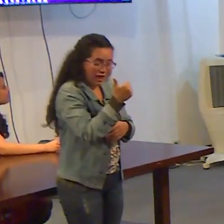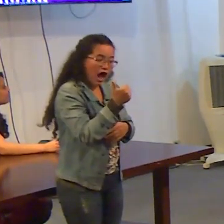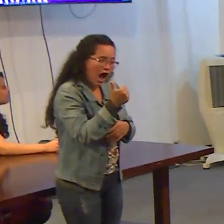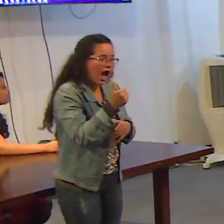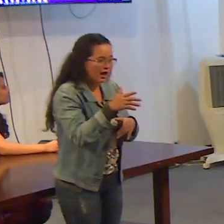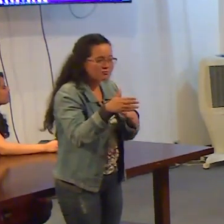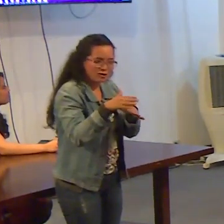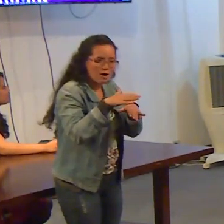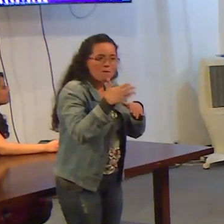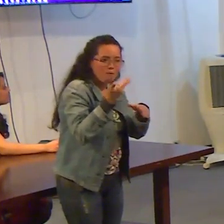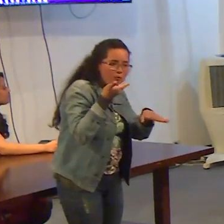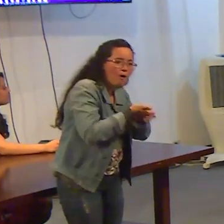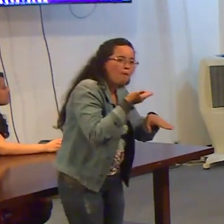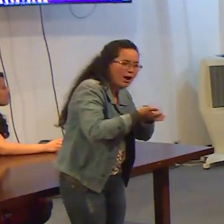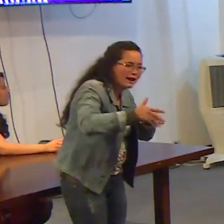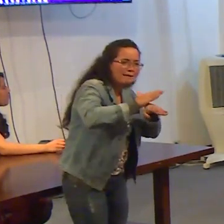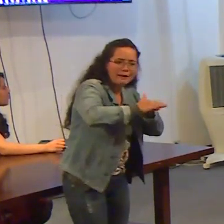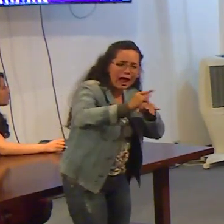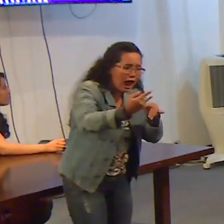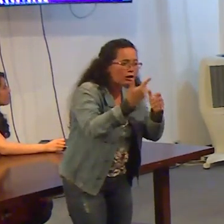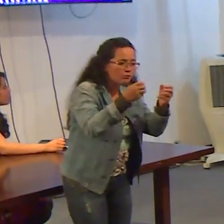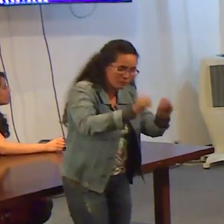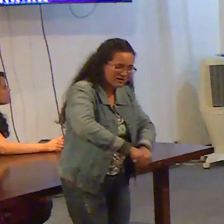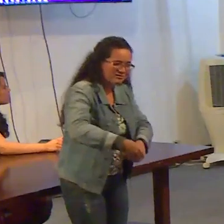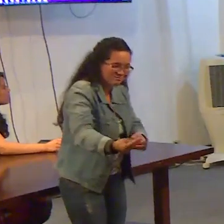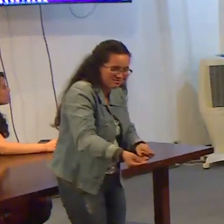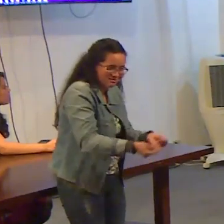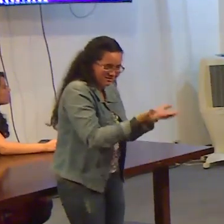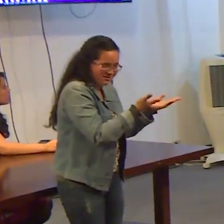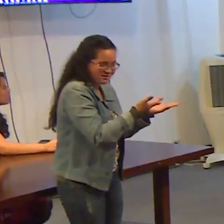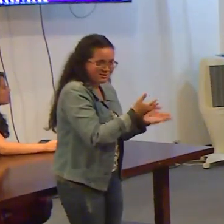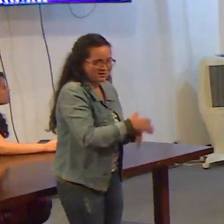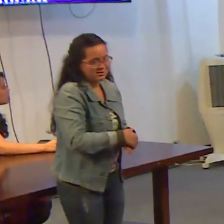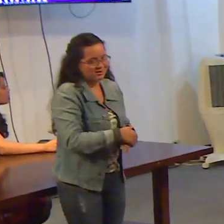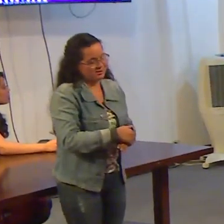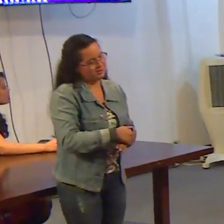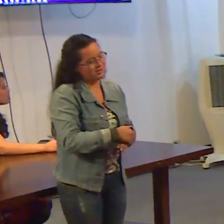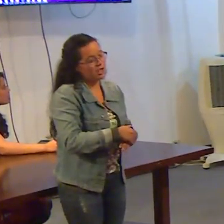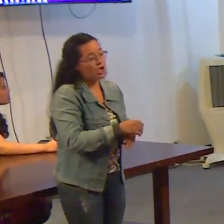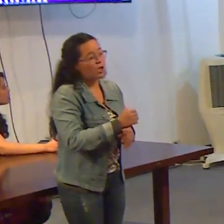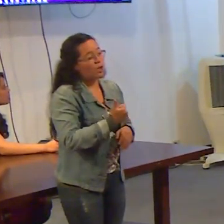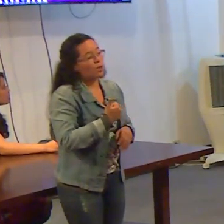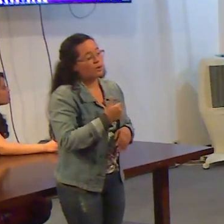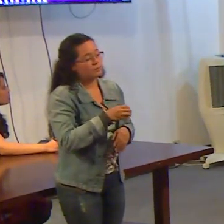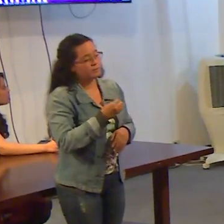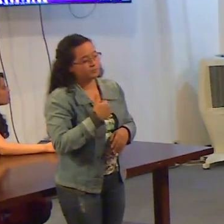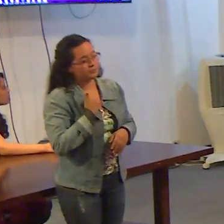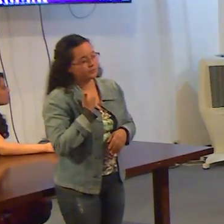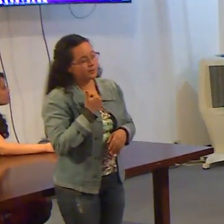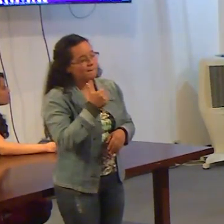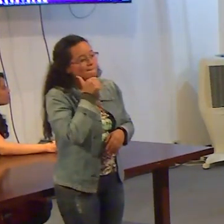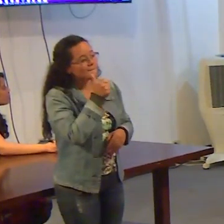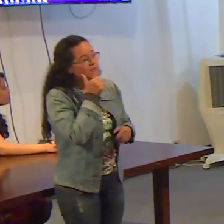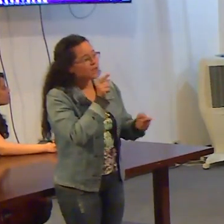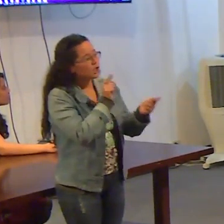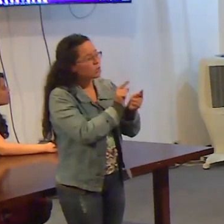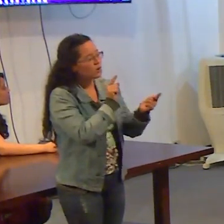propuestas, invitaciones quedan abiertas y también aprovecho la oportunidad para decirles que mañana es el encuentro de